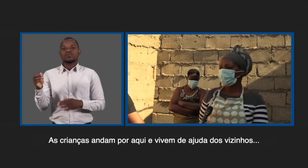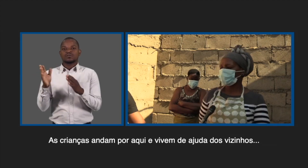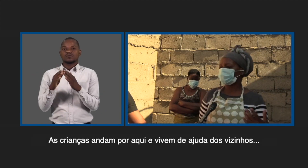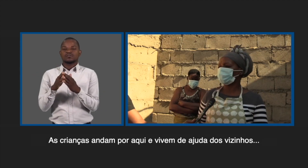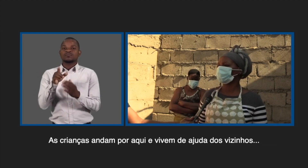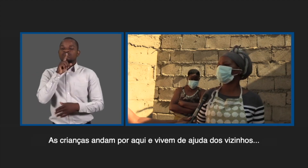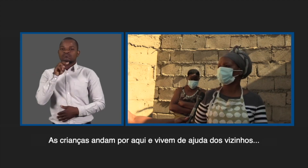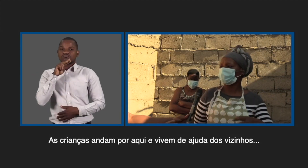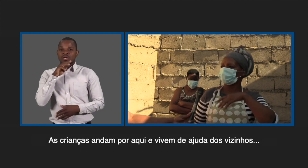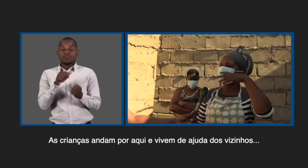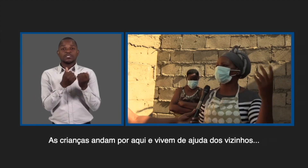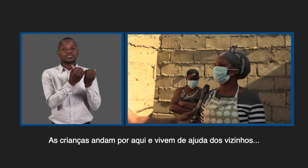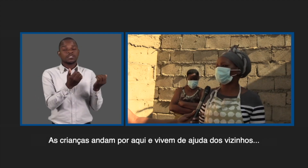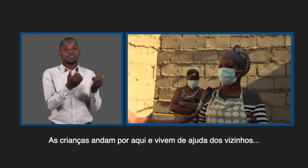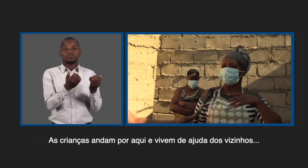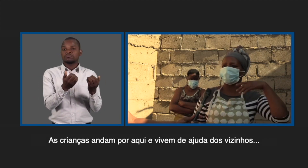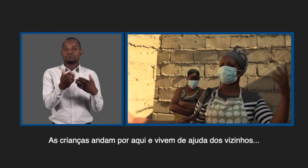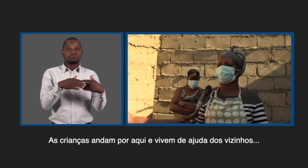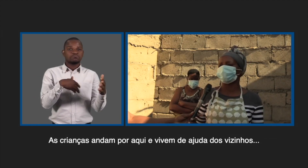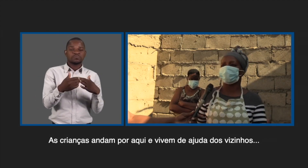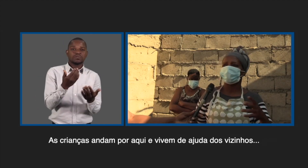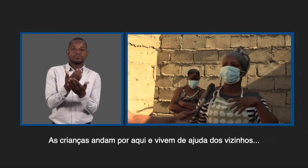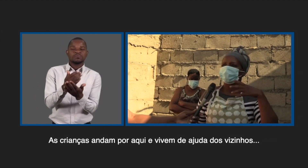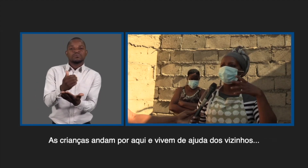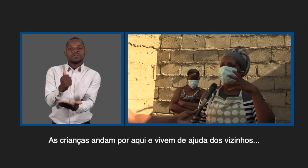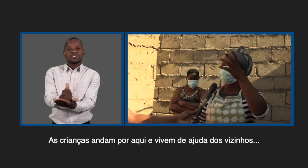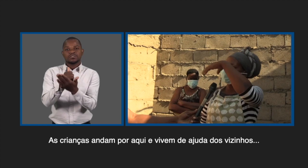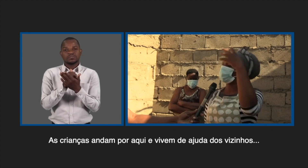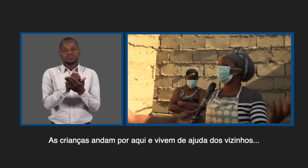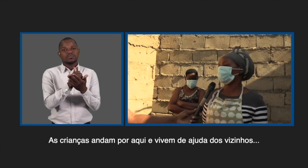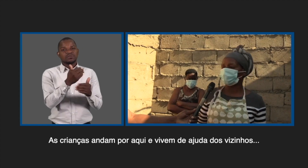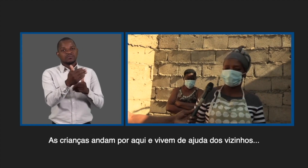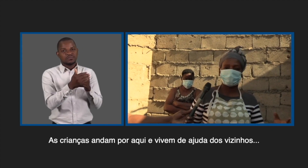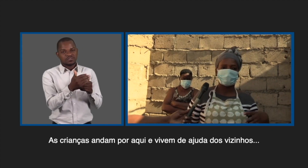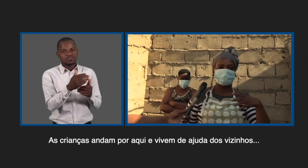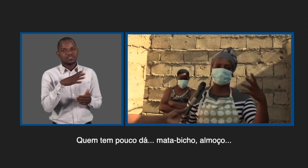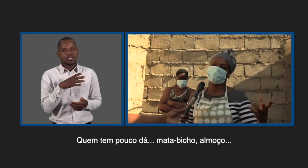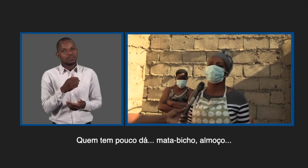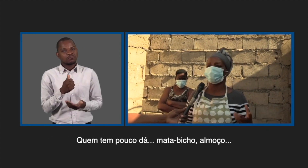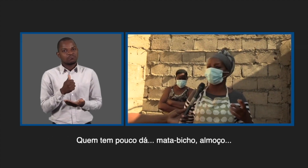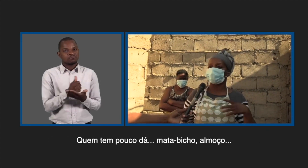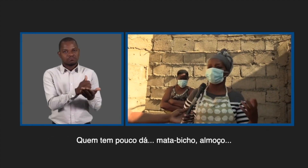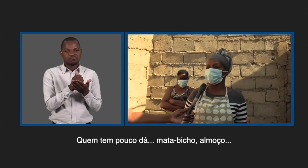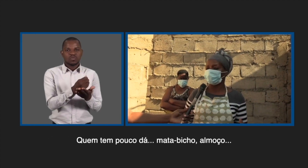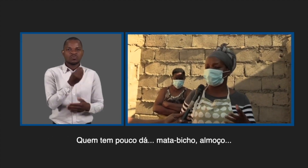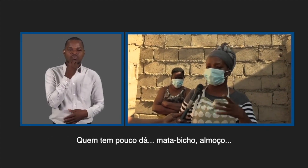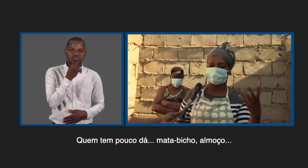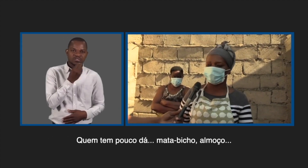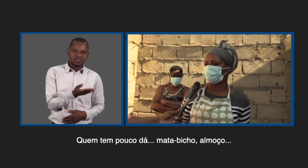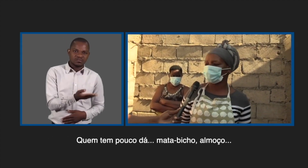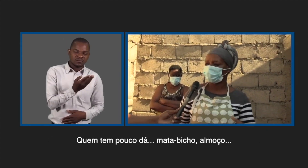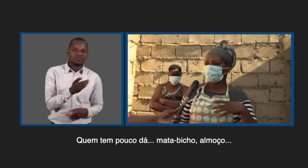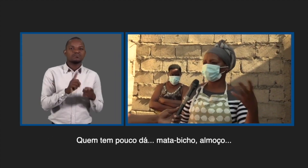pais. As crianças andam por aqui de qualquer maneira, apanham ajuda dos vizinhos, quem tem um pouco para dar